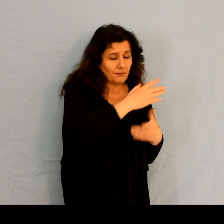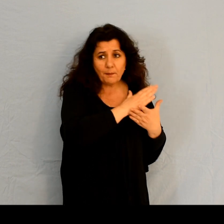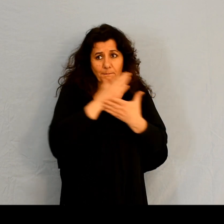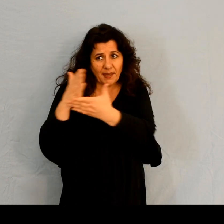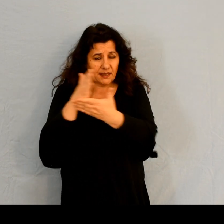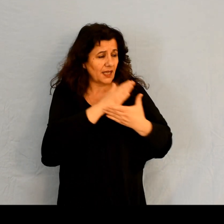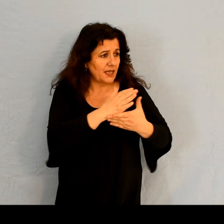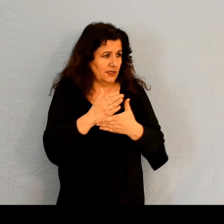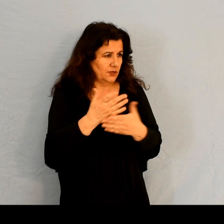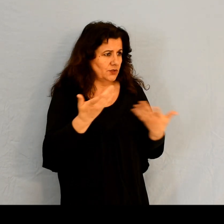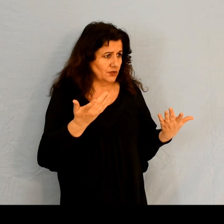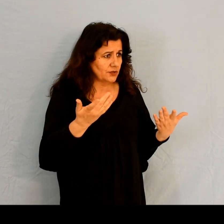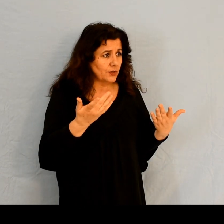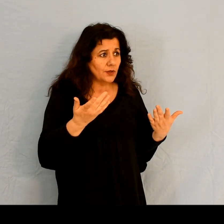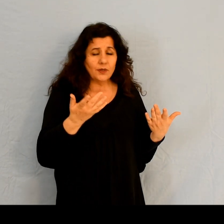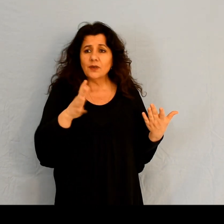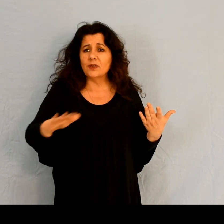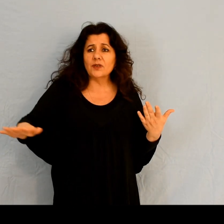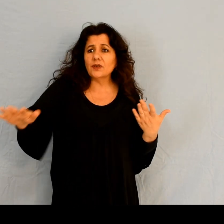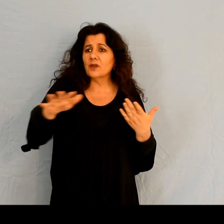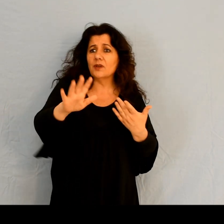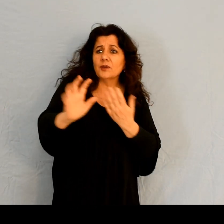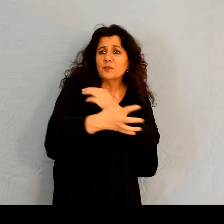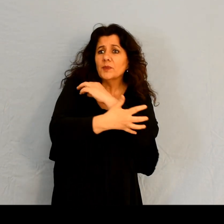Accueille chez toi les pauvres sans abri.